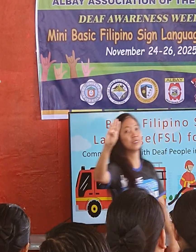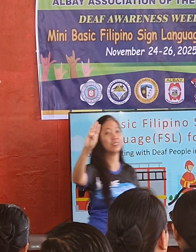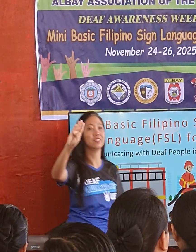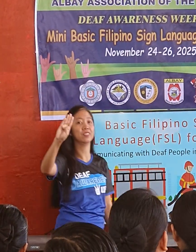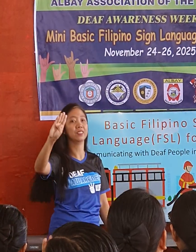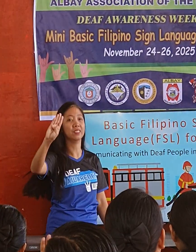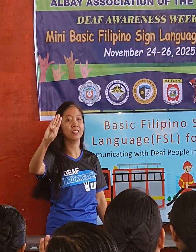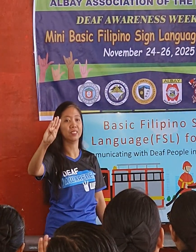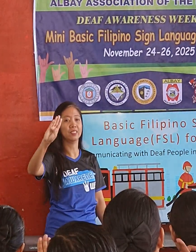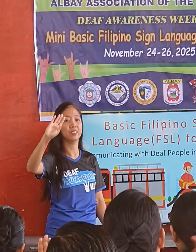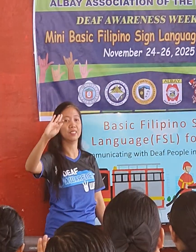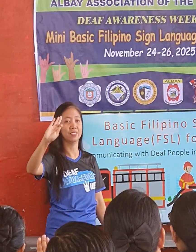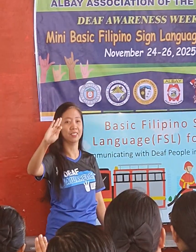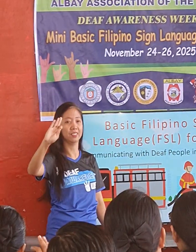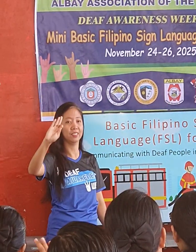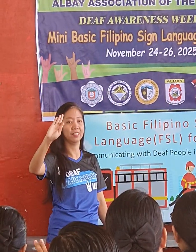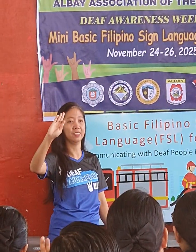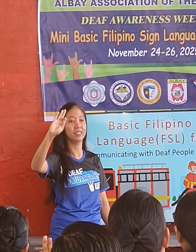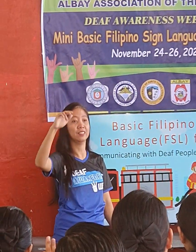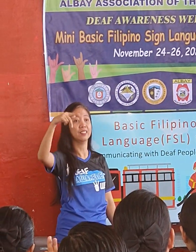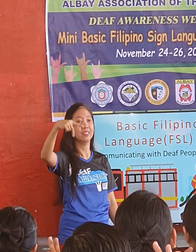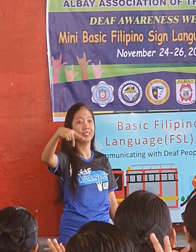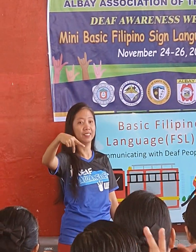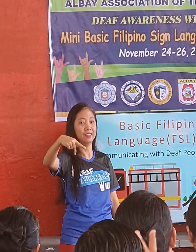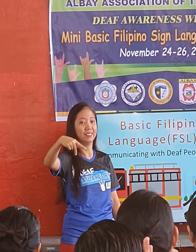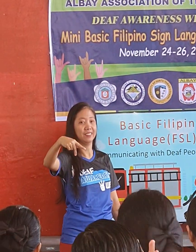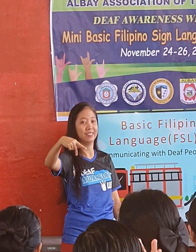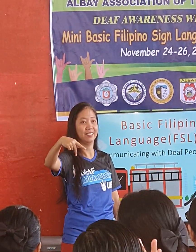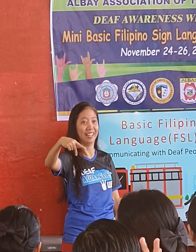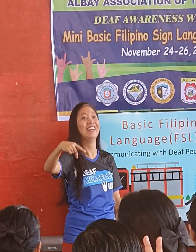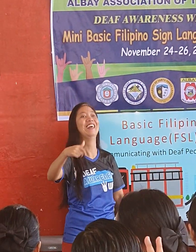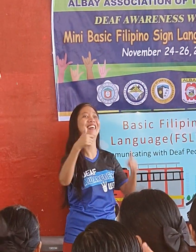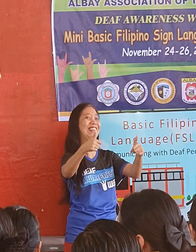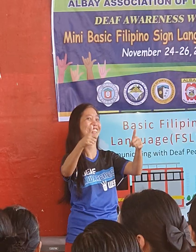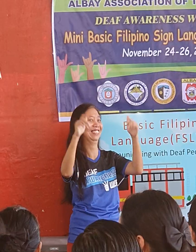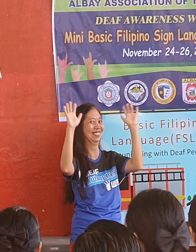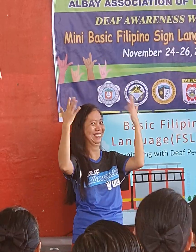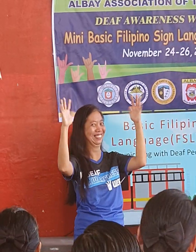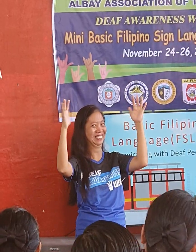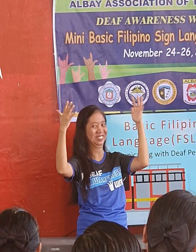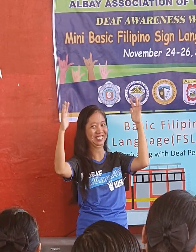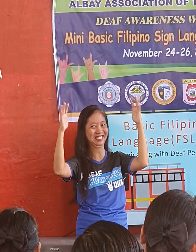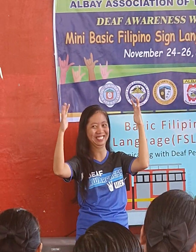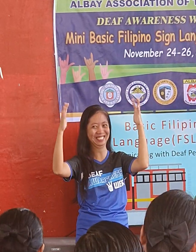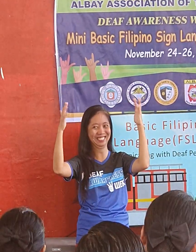B, F, P. Okay, clap your hands.